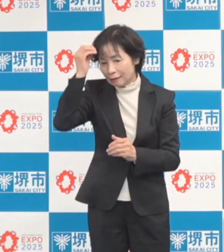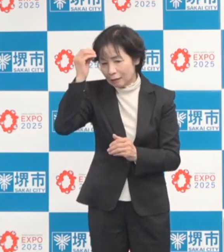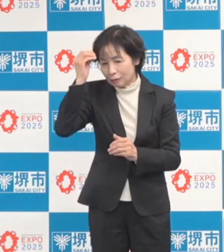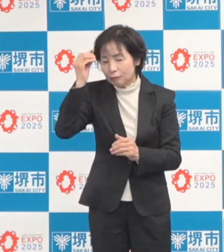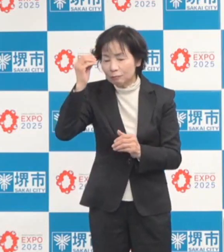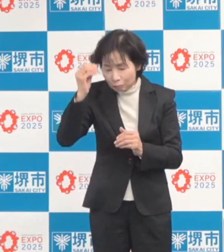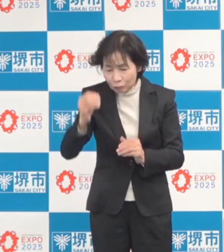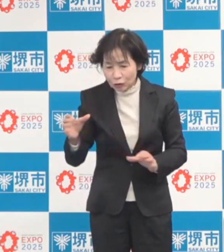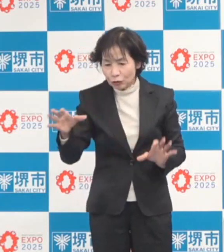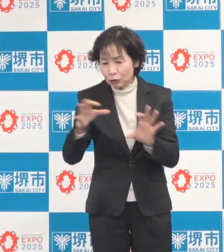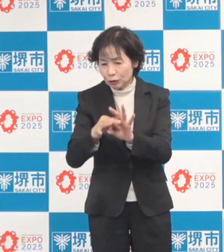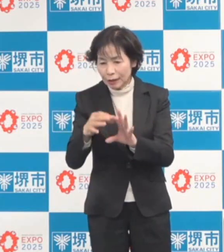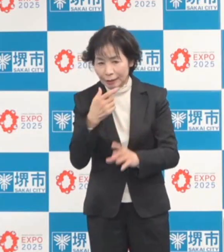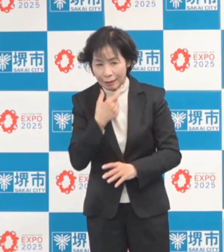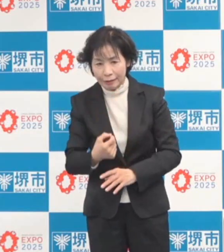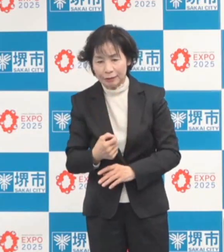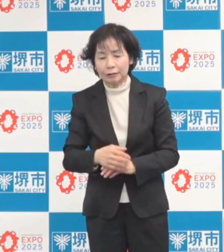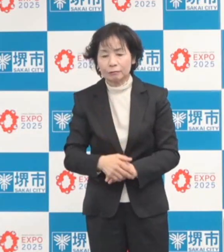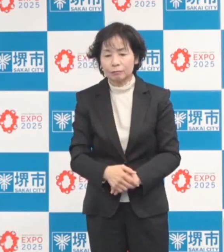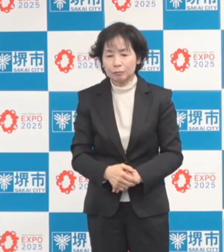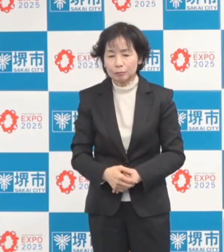えております。